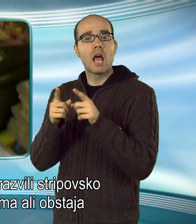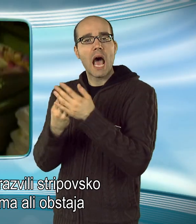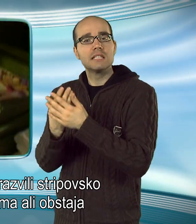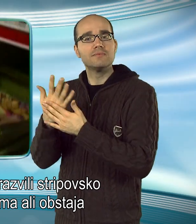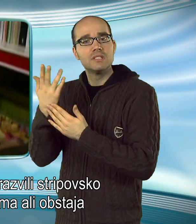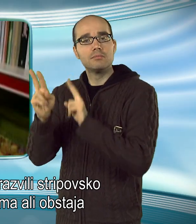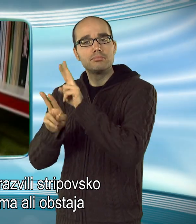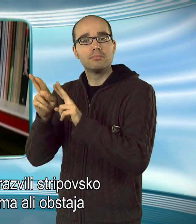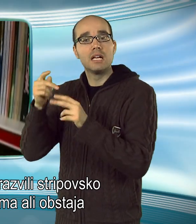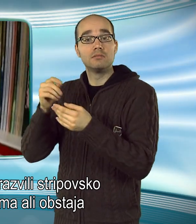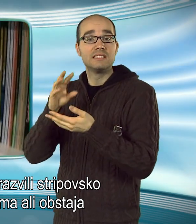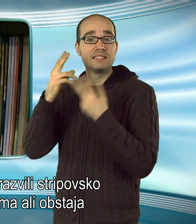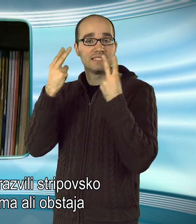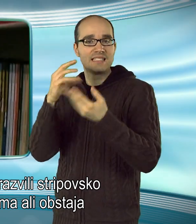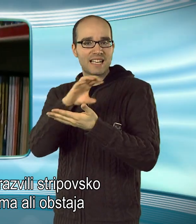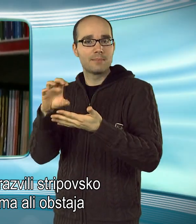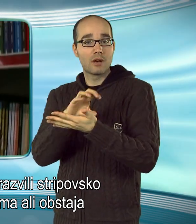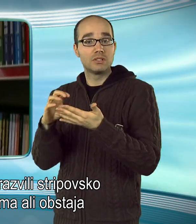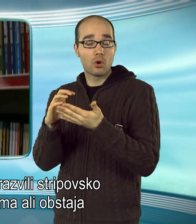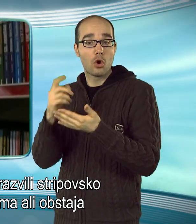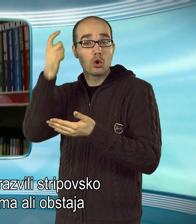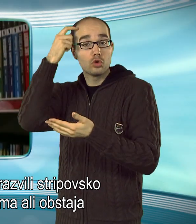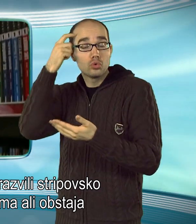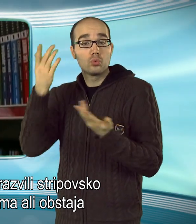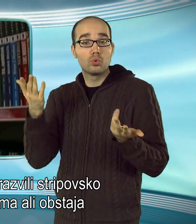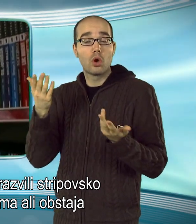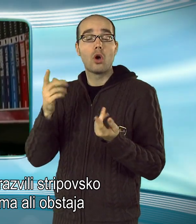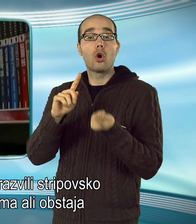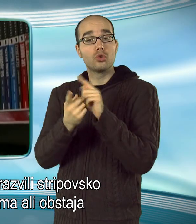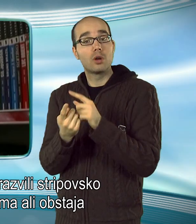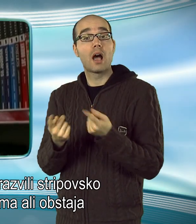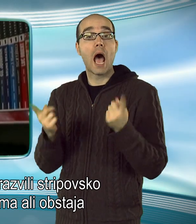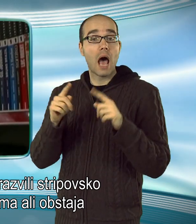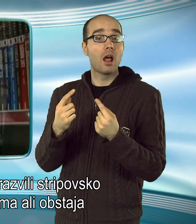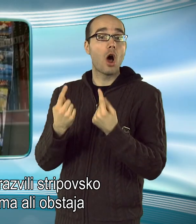razvili stripovsko kulturo oziroma ali obstaja izobrazba za branje stripa?